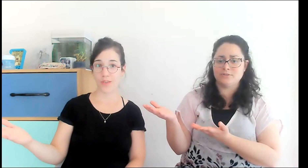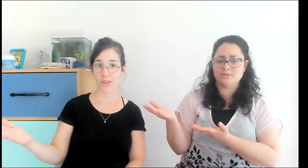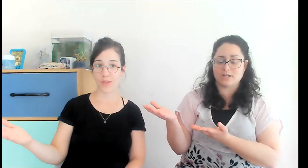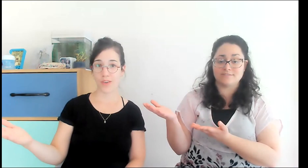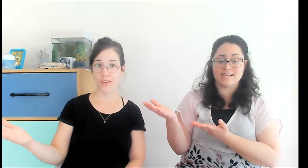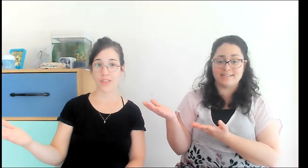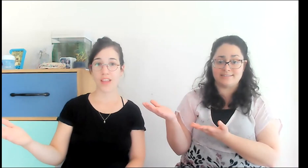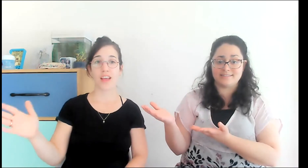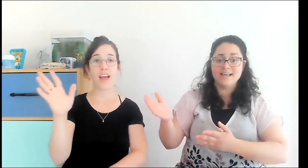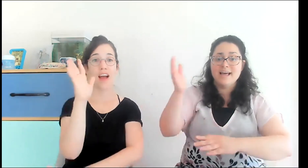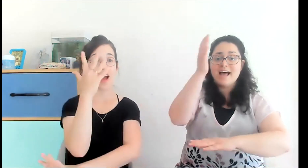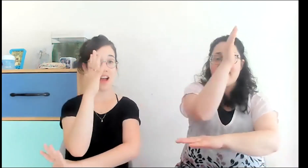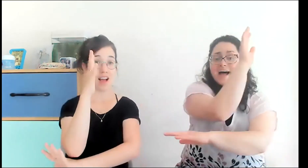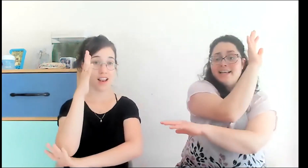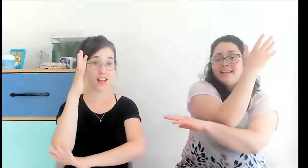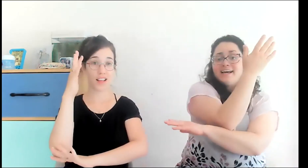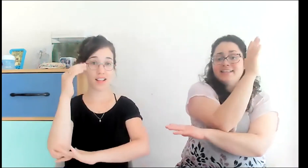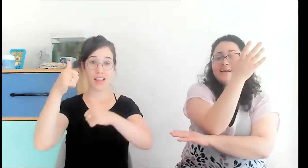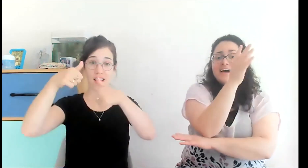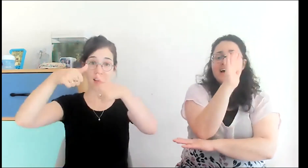והמתוק. עכשיו זה העץ. על נטע